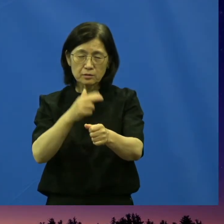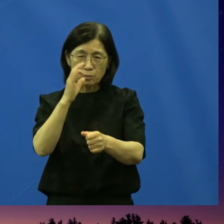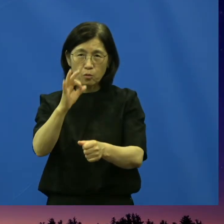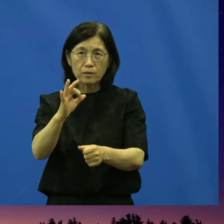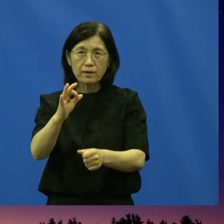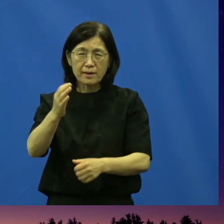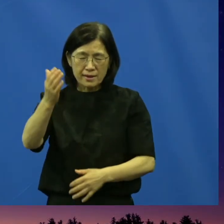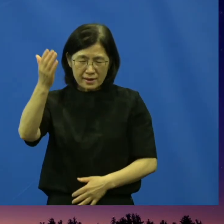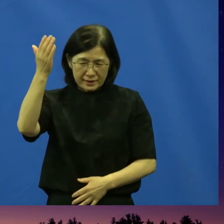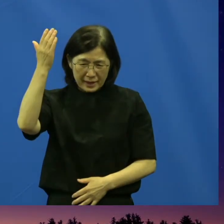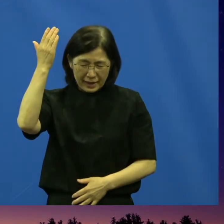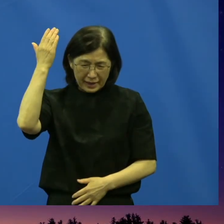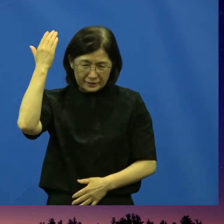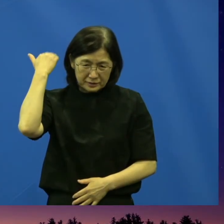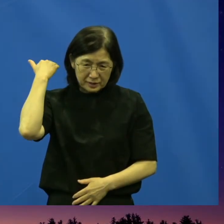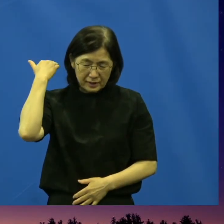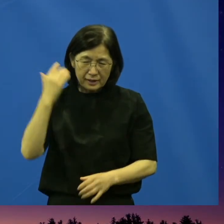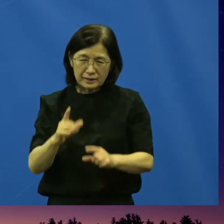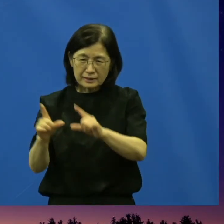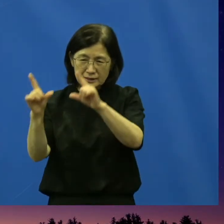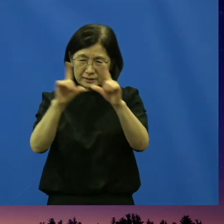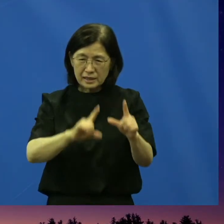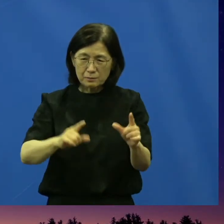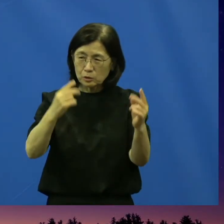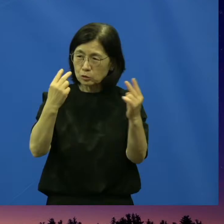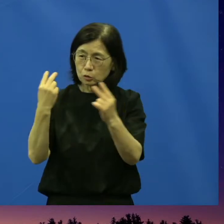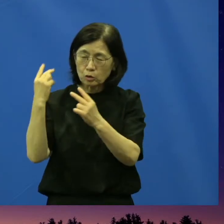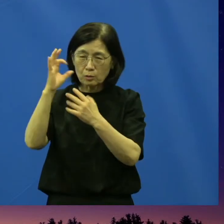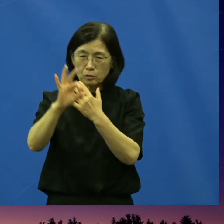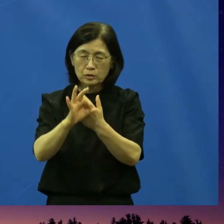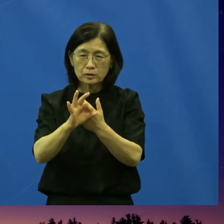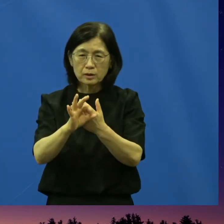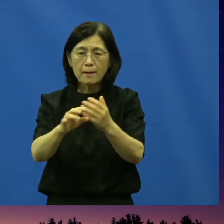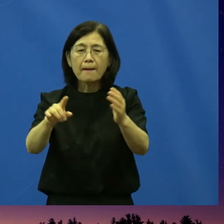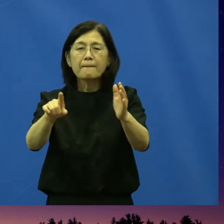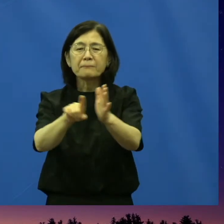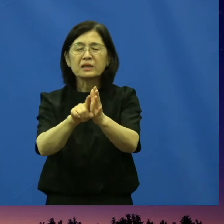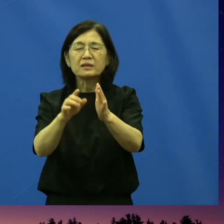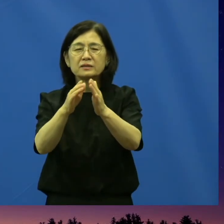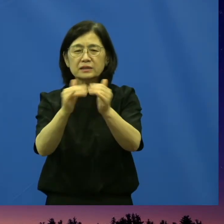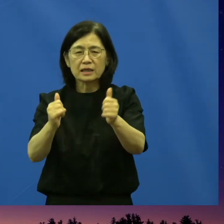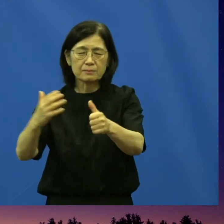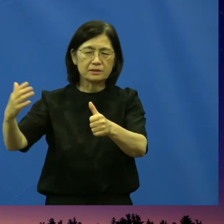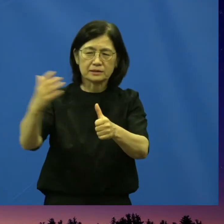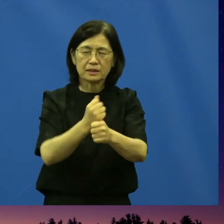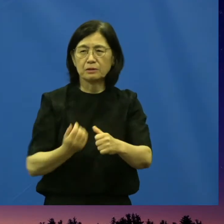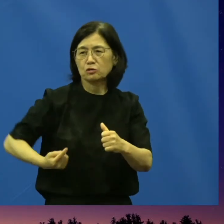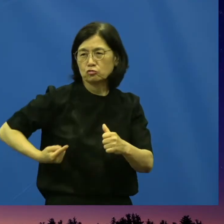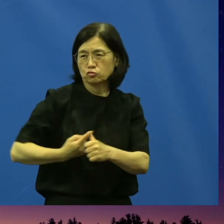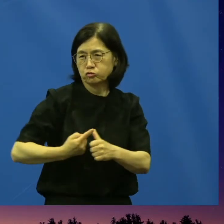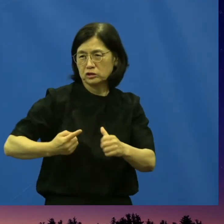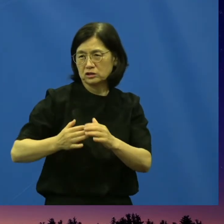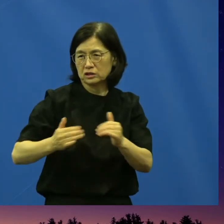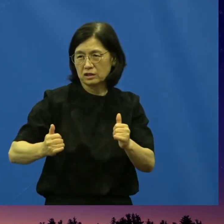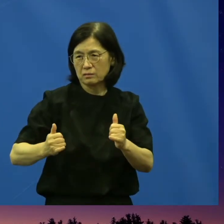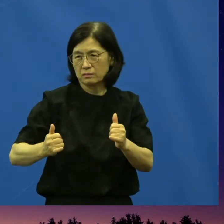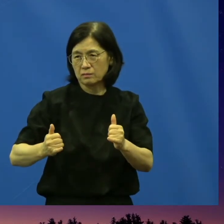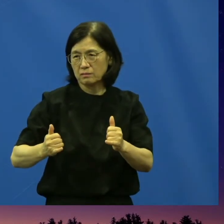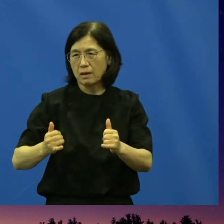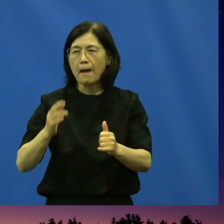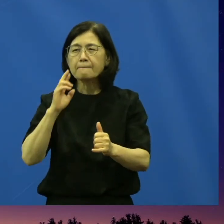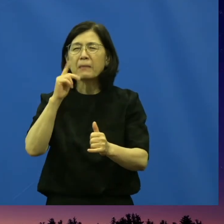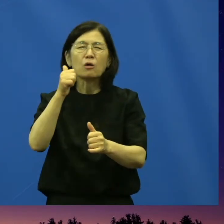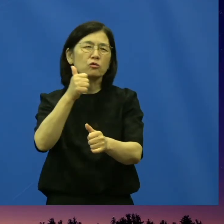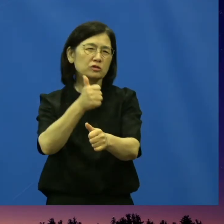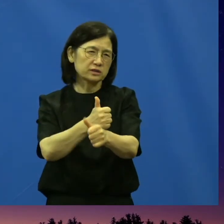과거의 전력을 보십시오. 믿는 사람을 죽이고 잡아가던 일에 앞장을 섰던 바울이에요. 그런데 하나님이 그를 온전히